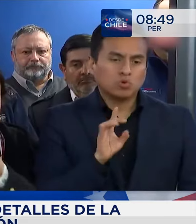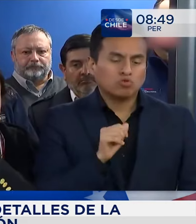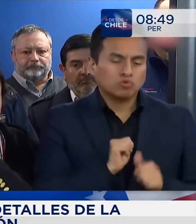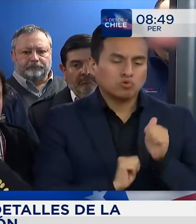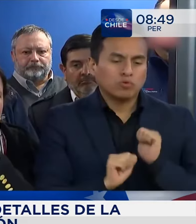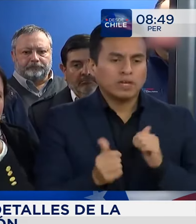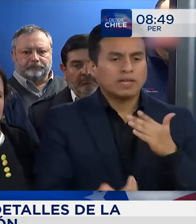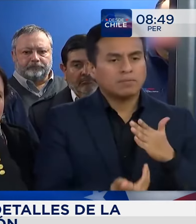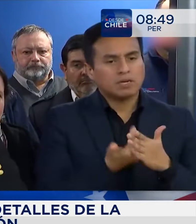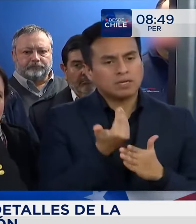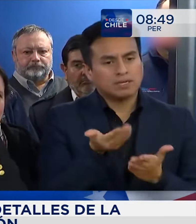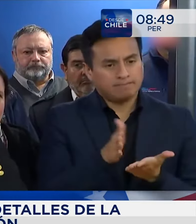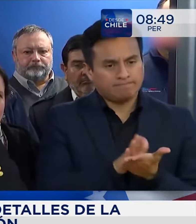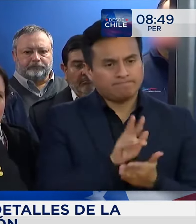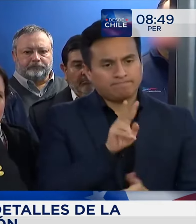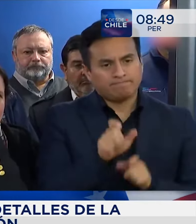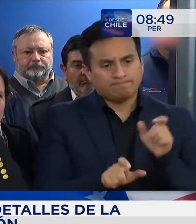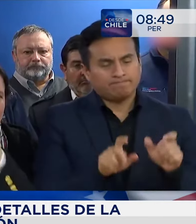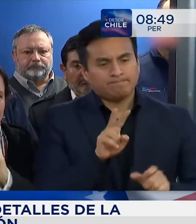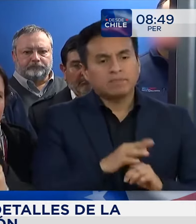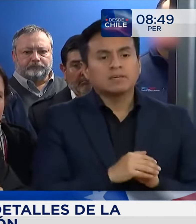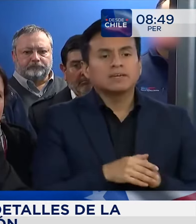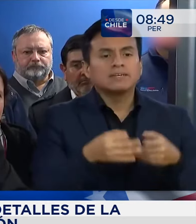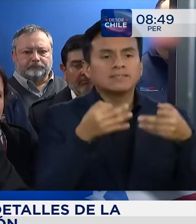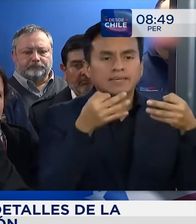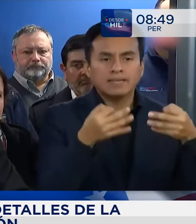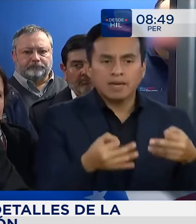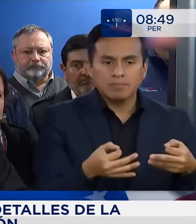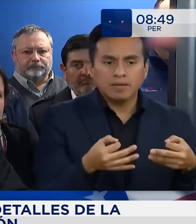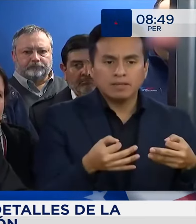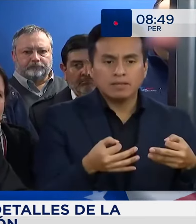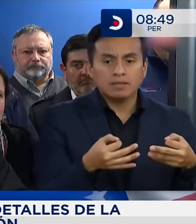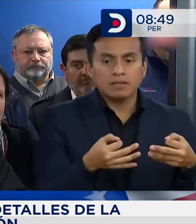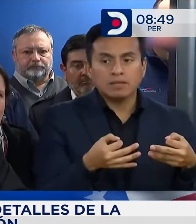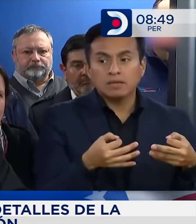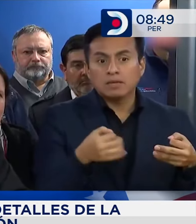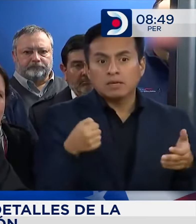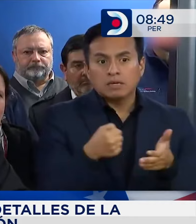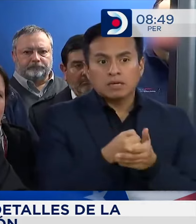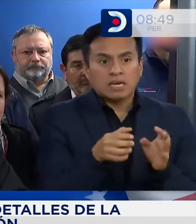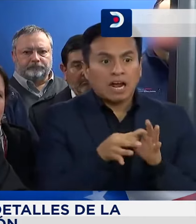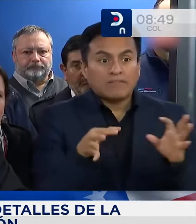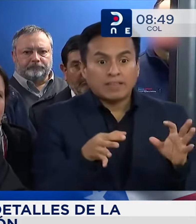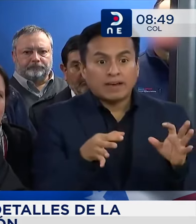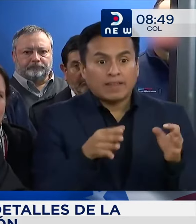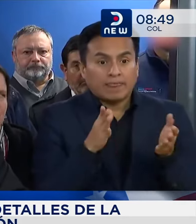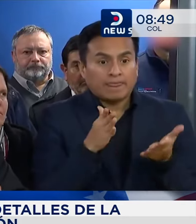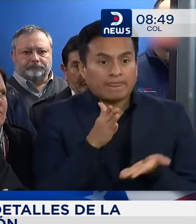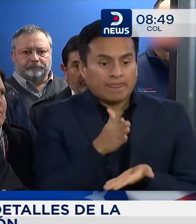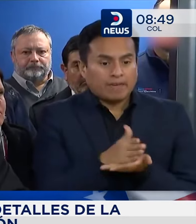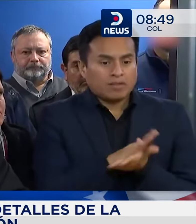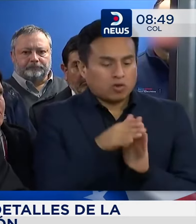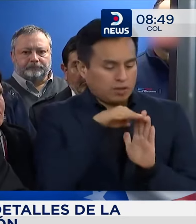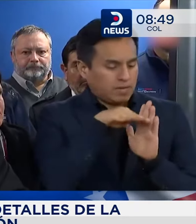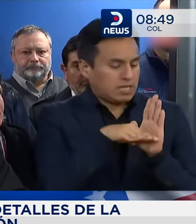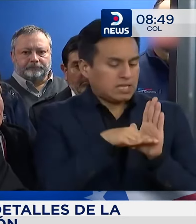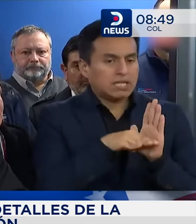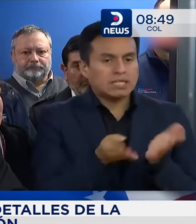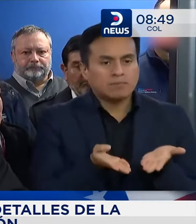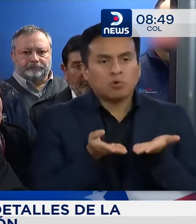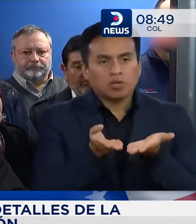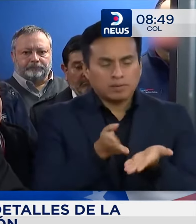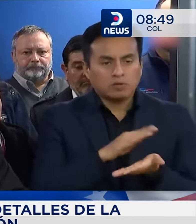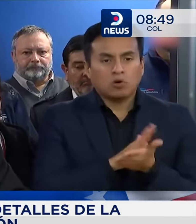sufrido esta mañana e ciertamente por la gravedad que tiene este accidente tienen que tomarse todas las medidas que están